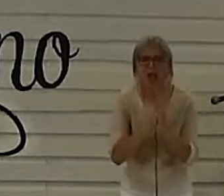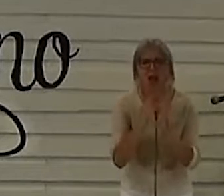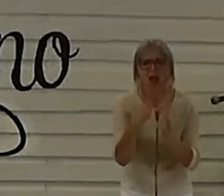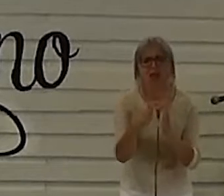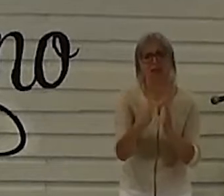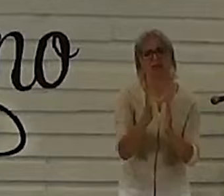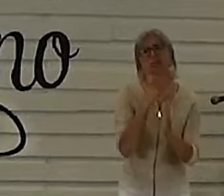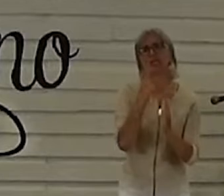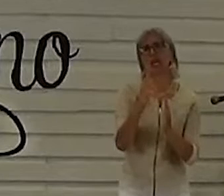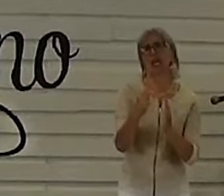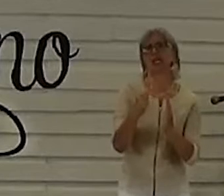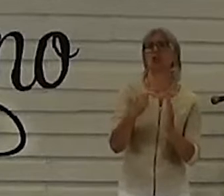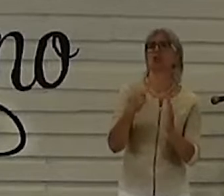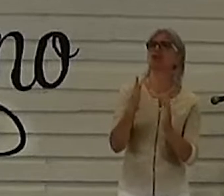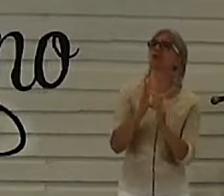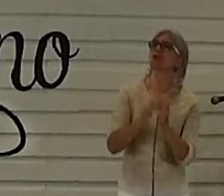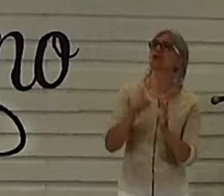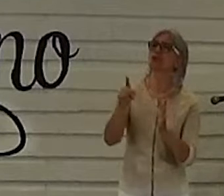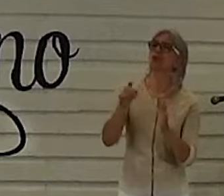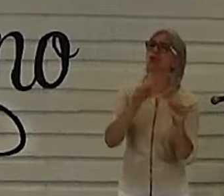che guarisce.